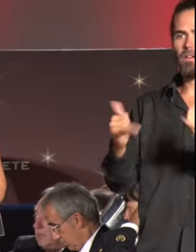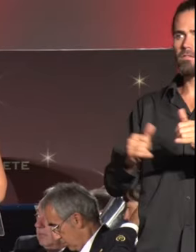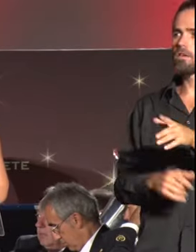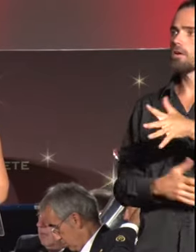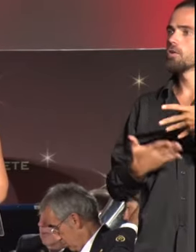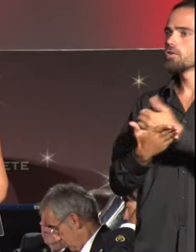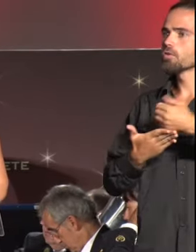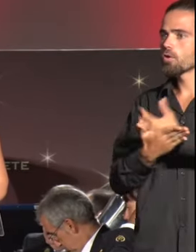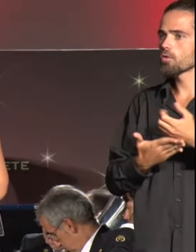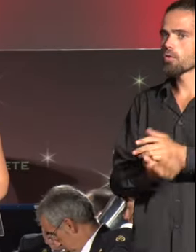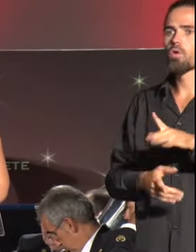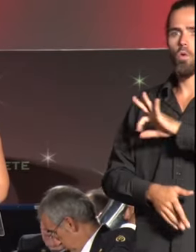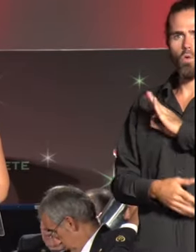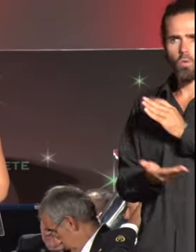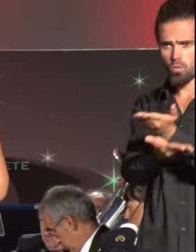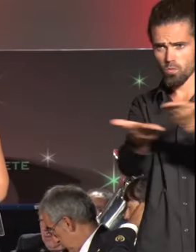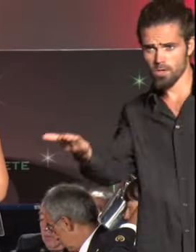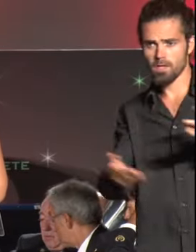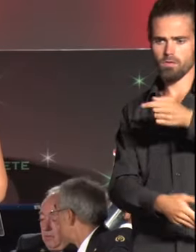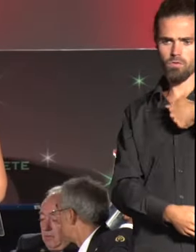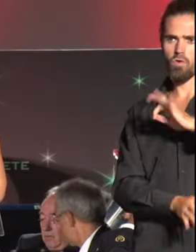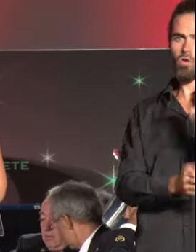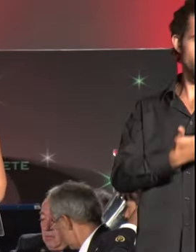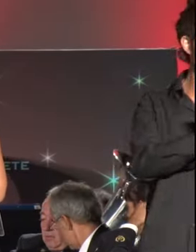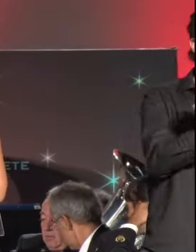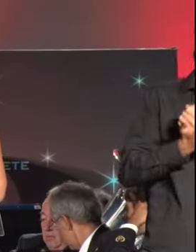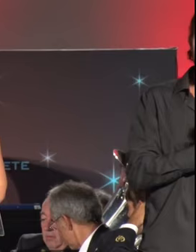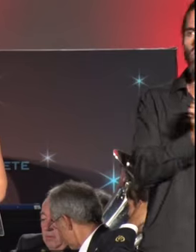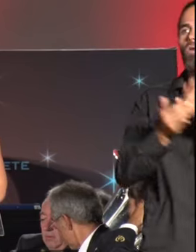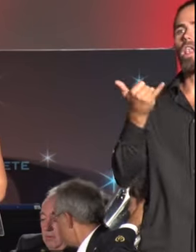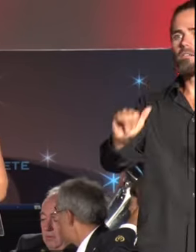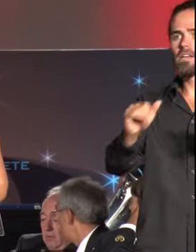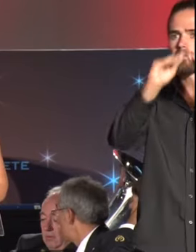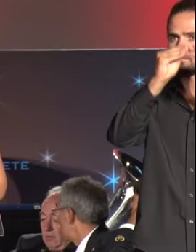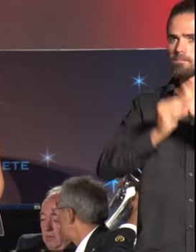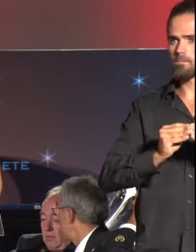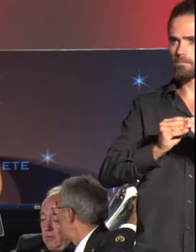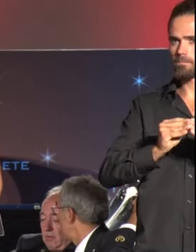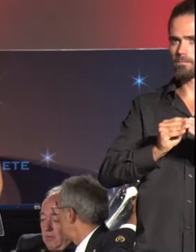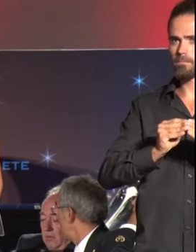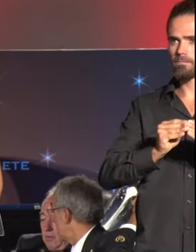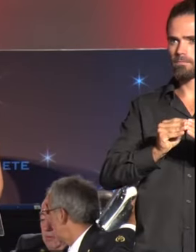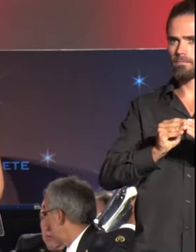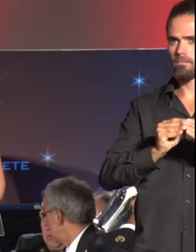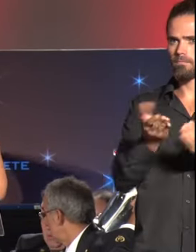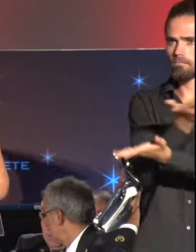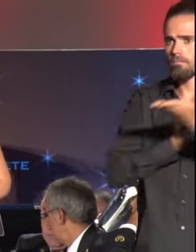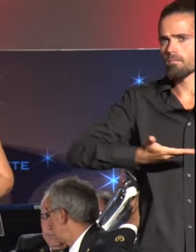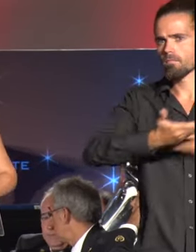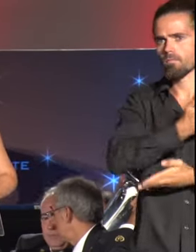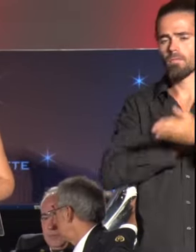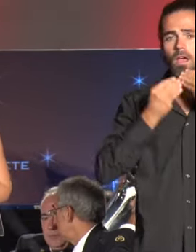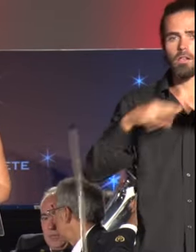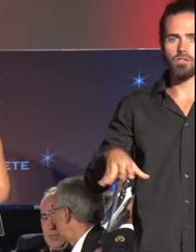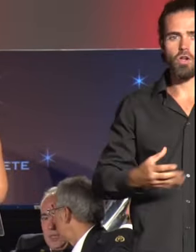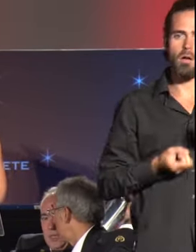ustedes, yo misma, todos, hacemos feria y seguimos contando la feria y la historia de la feria, que ya tiene unos